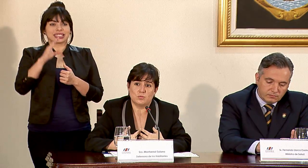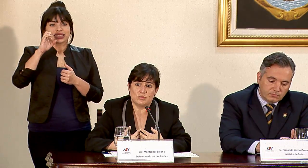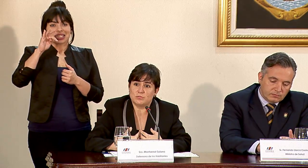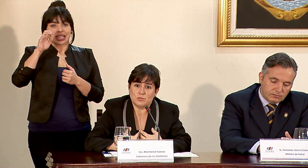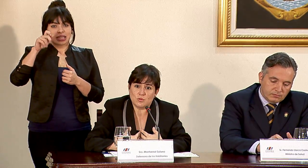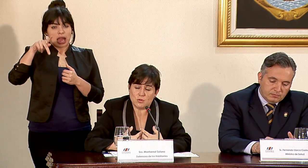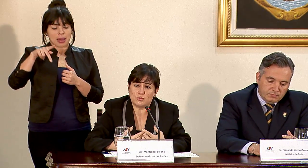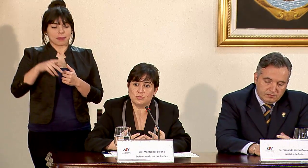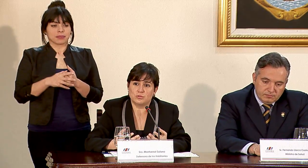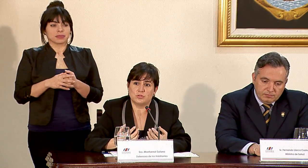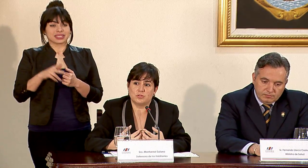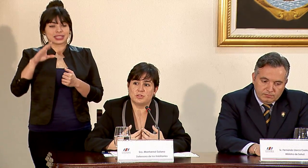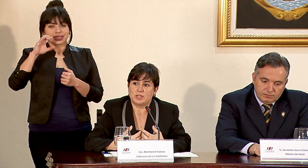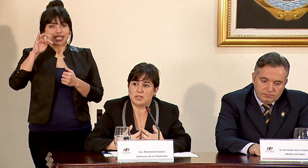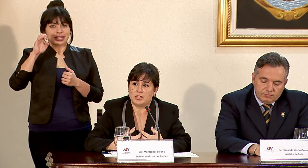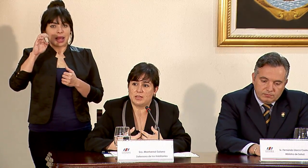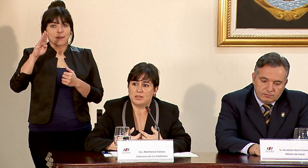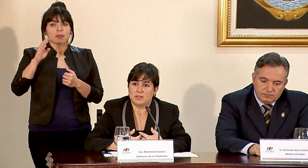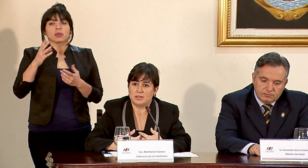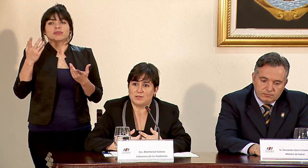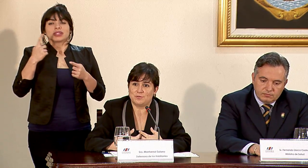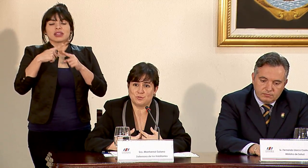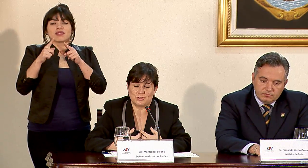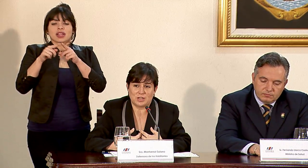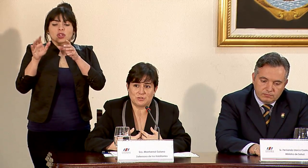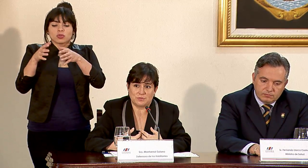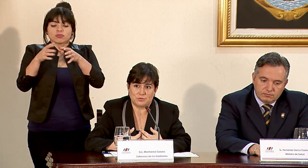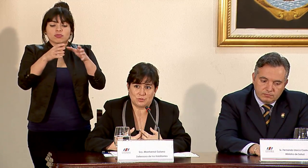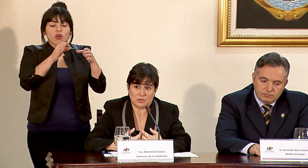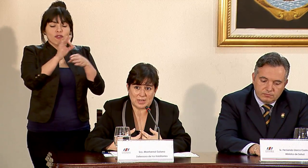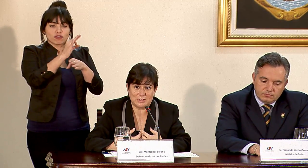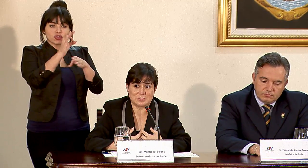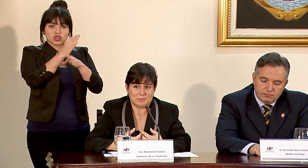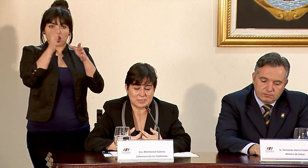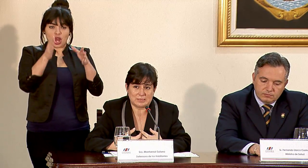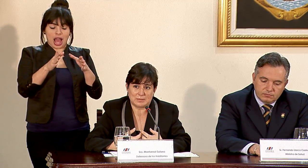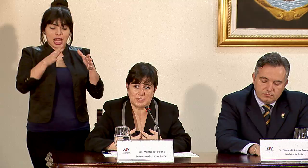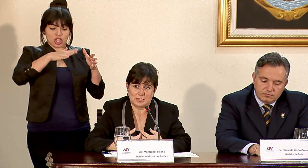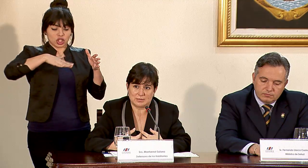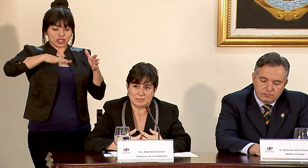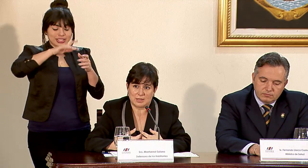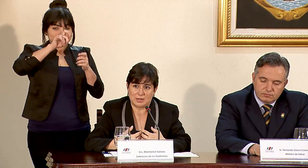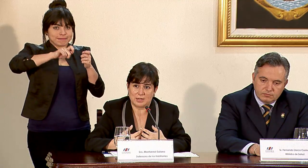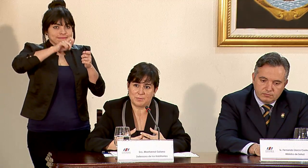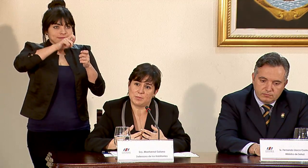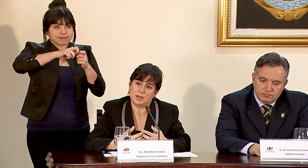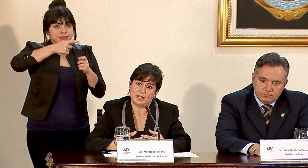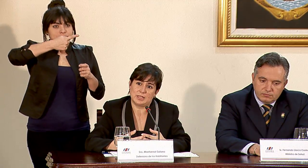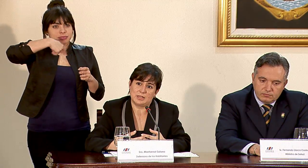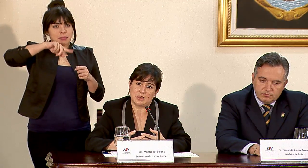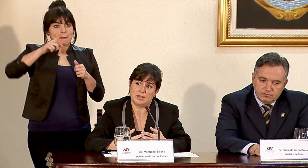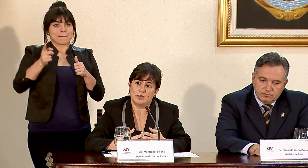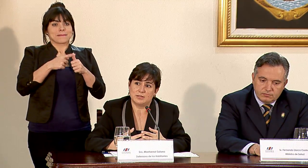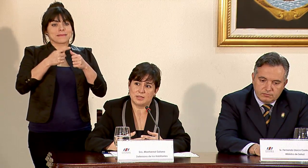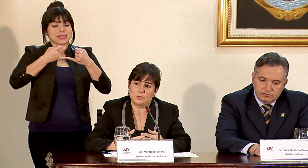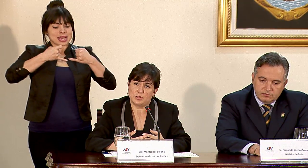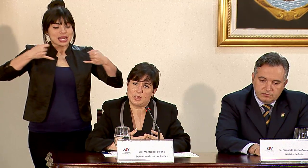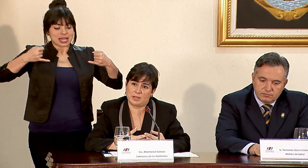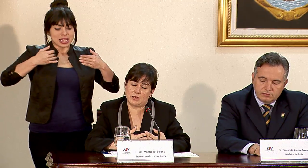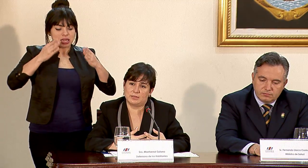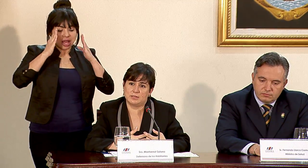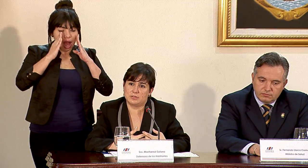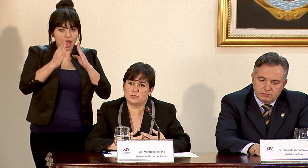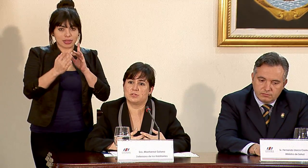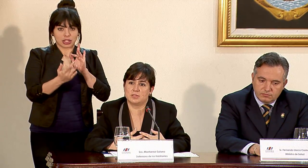Un conjunto de funcionarios y funcionarias que precisamente están en la primera línea de